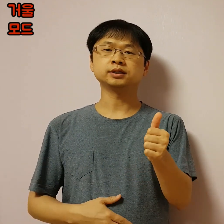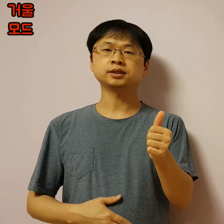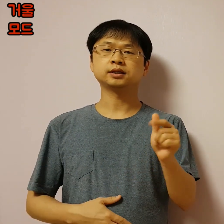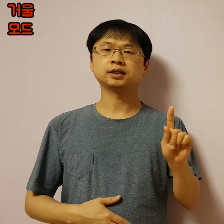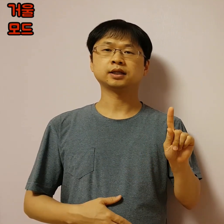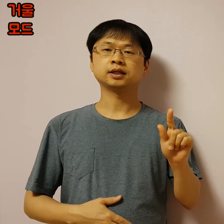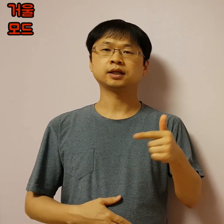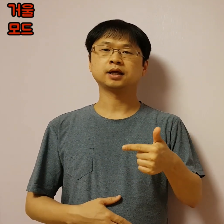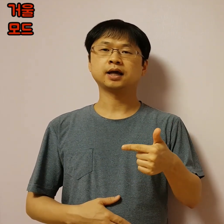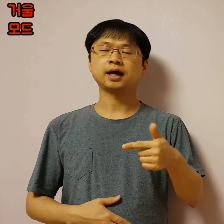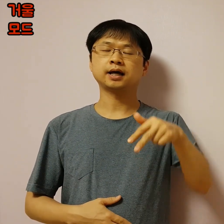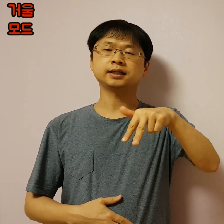오늘은